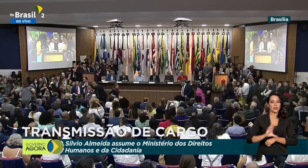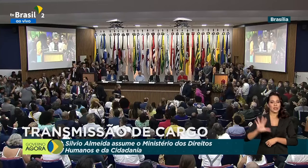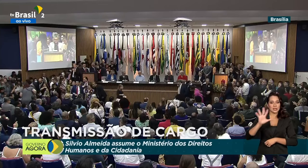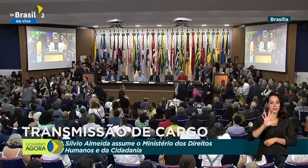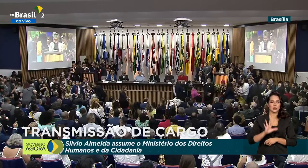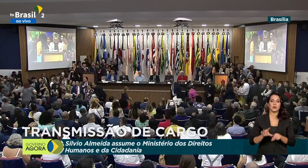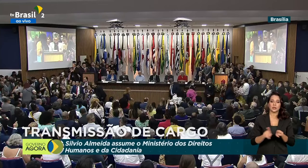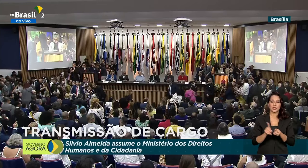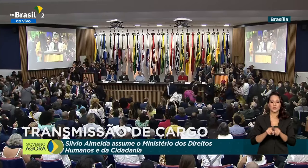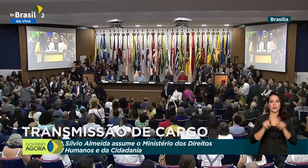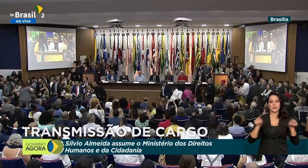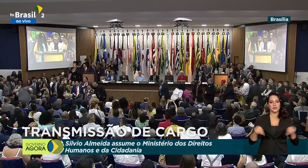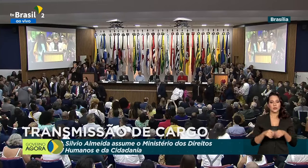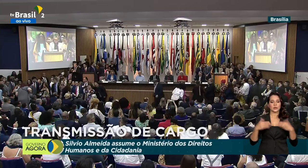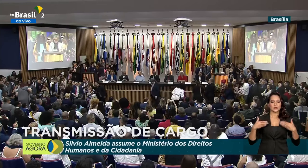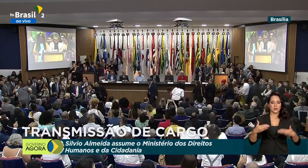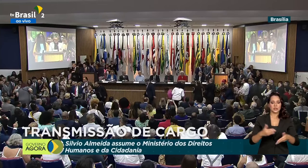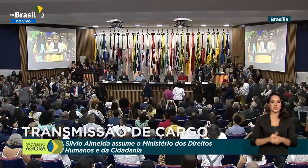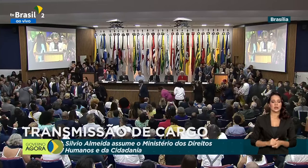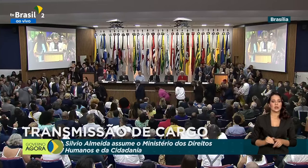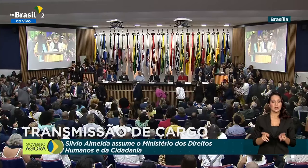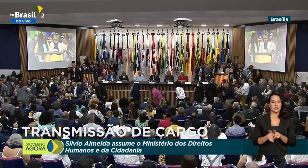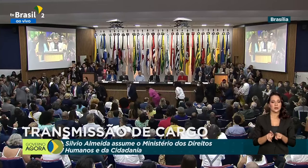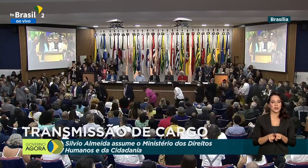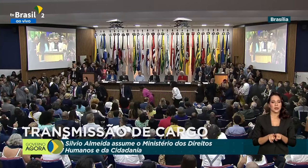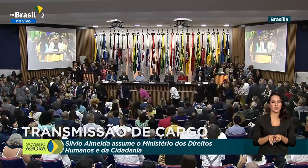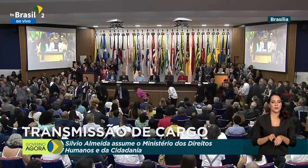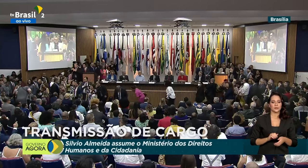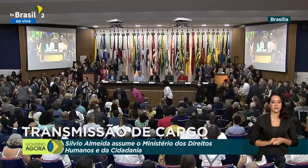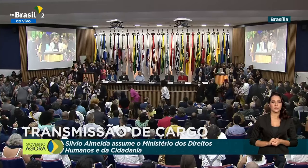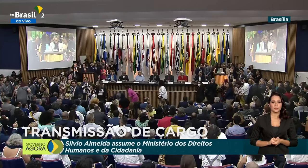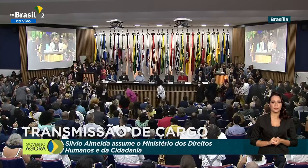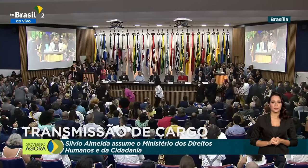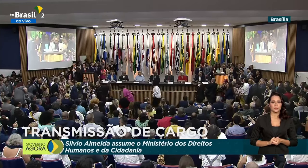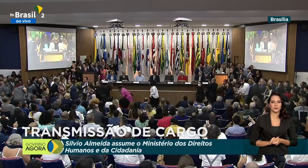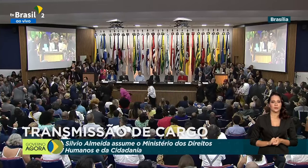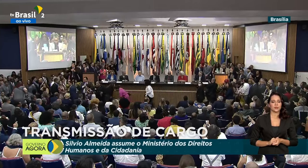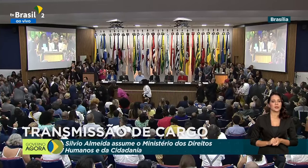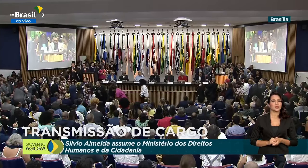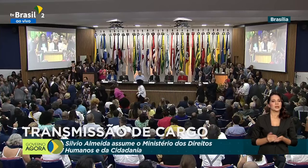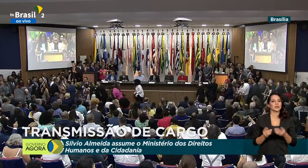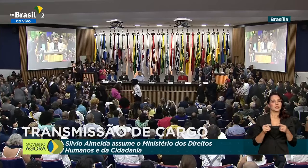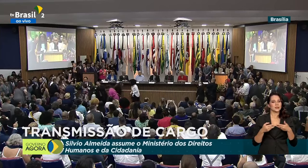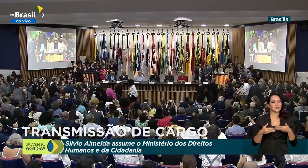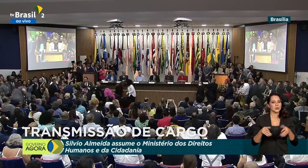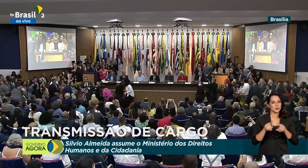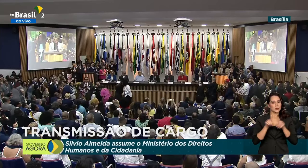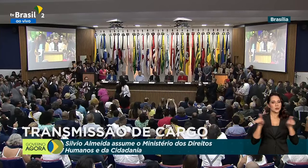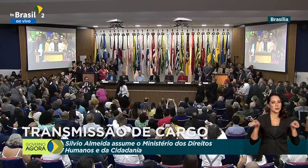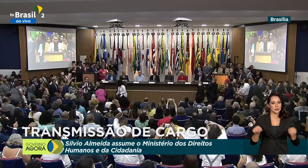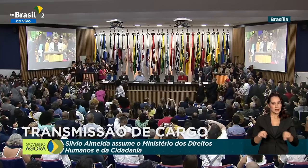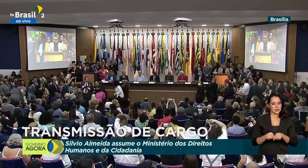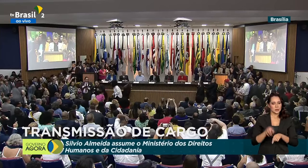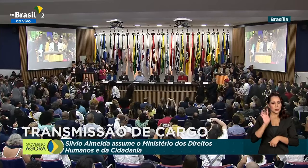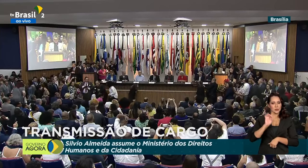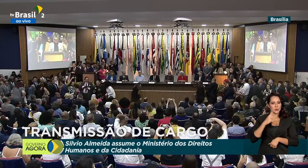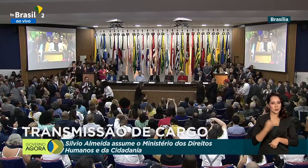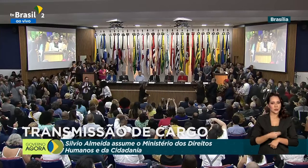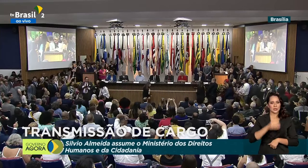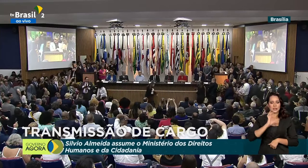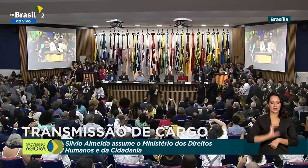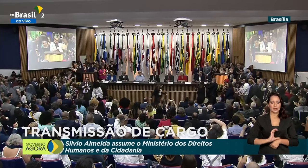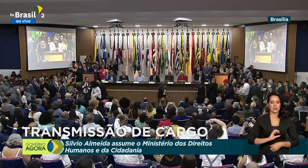servidores do ministério e da servidores dos Ministérios dos direitos humanos e da